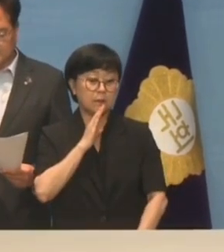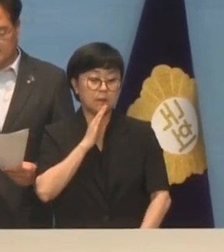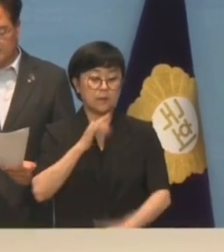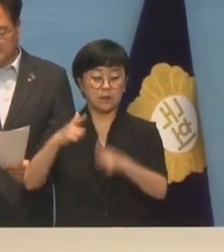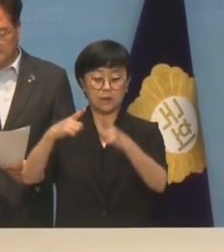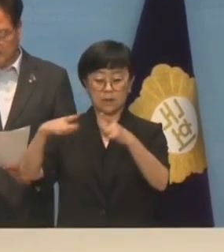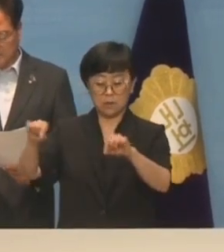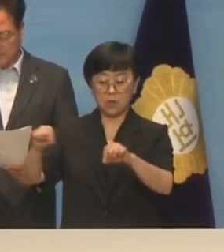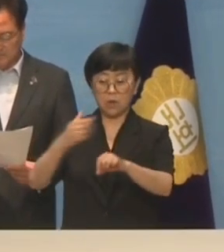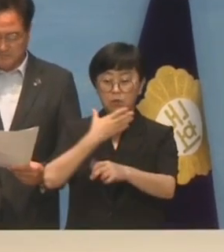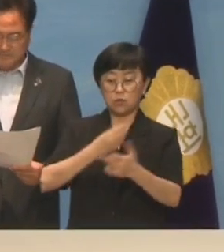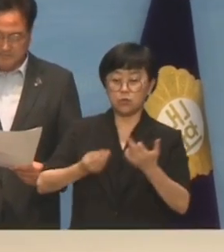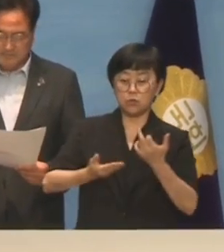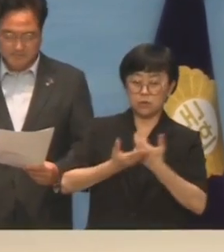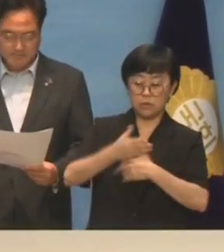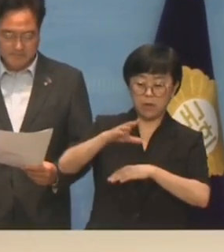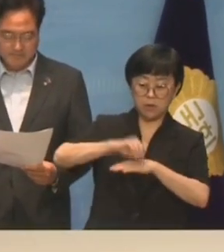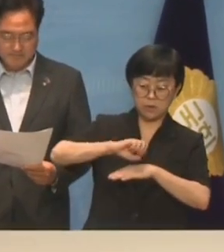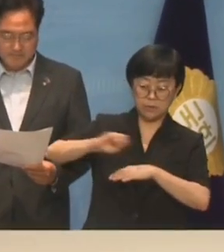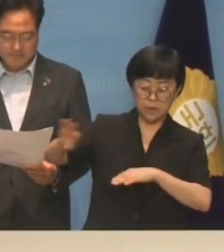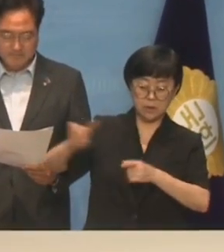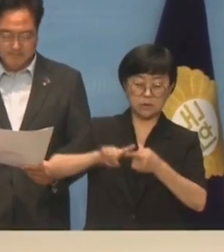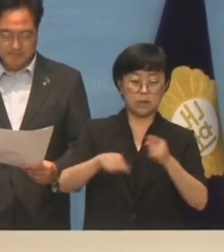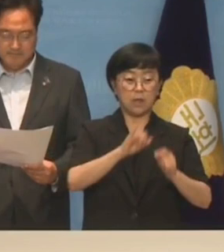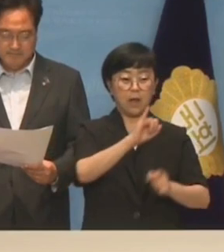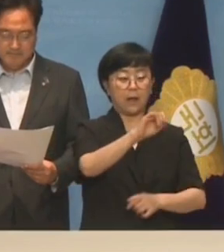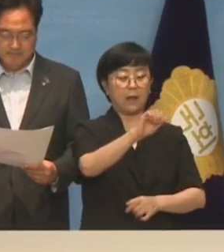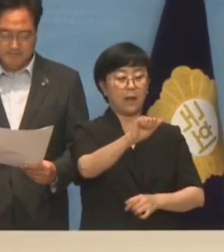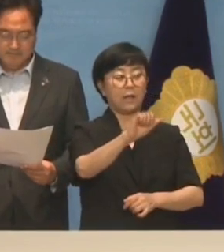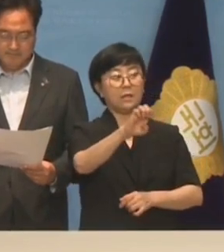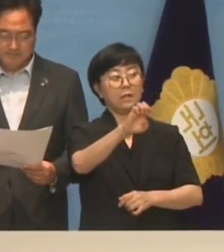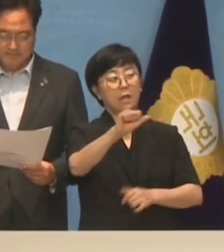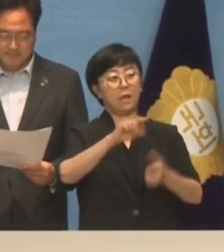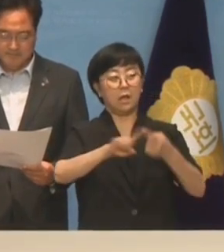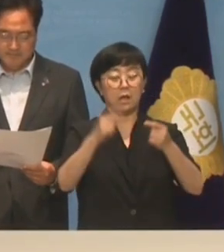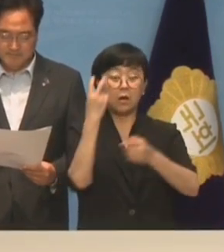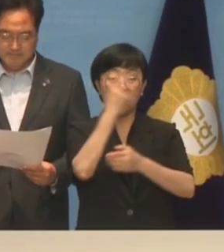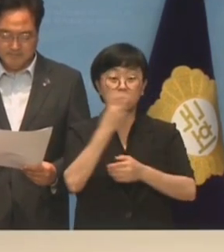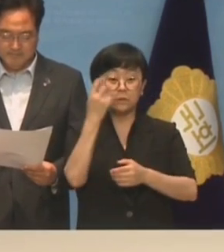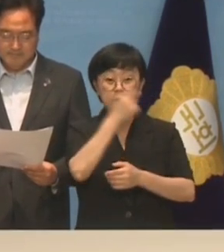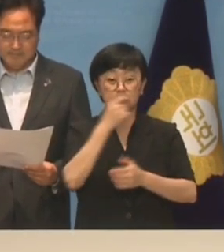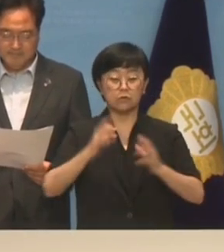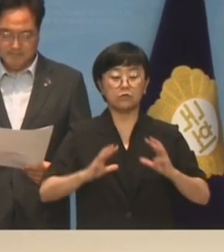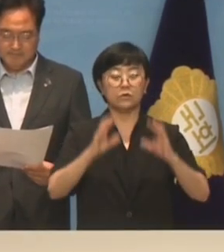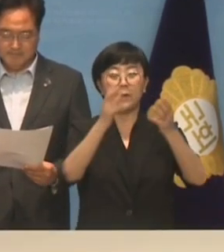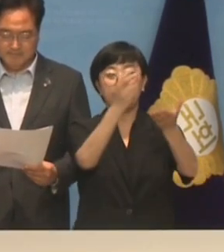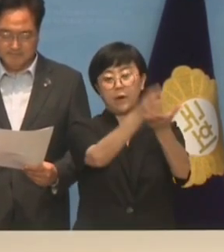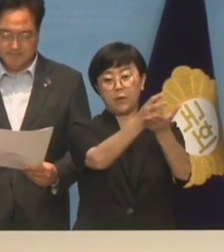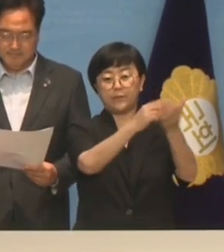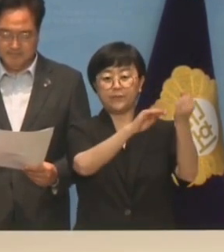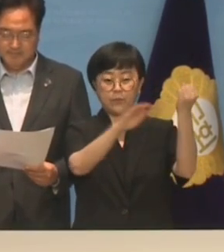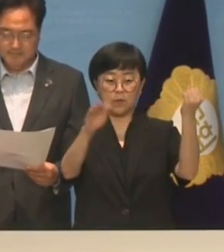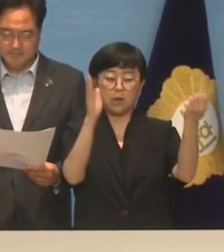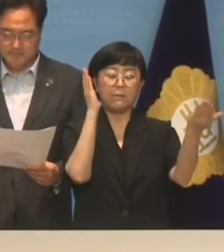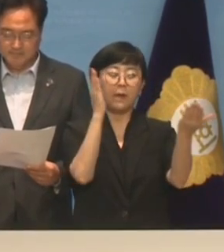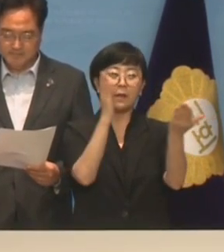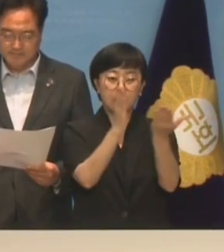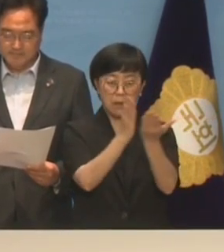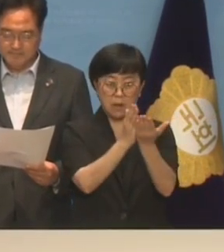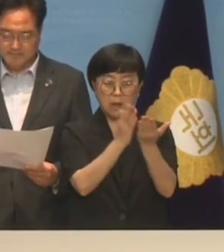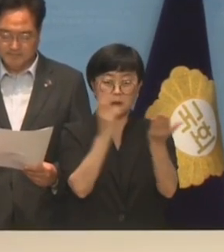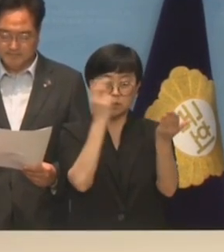일본 후쿠시마 원전 오염수 해양 방류에 대한 IAEA 검증도 국제법과 국제 기준에